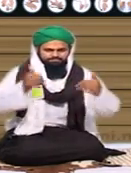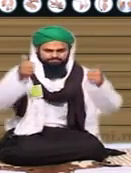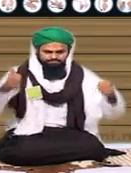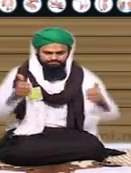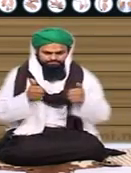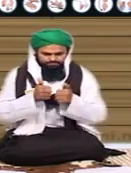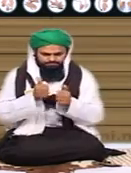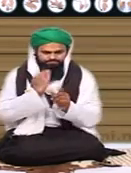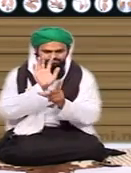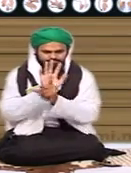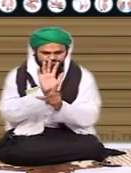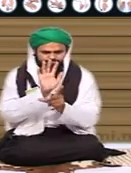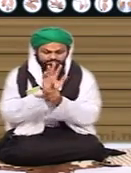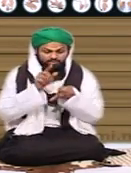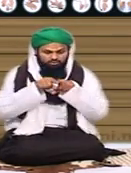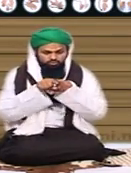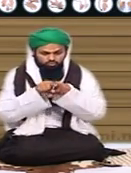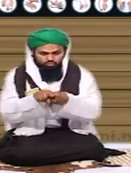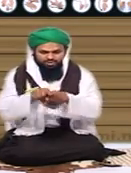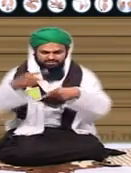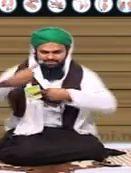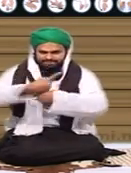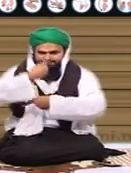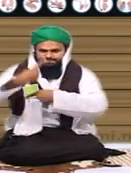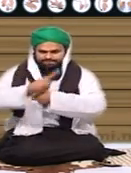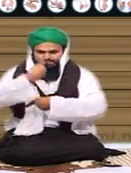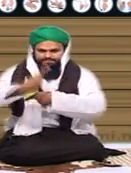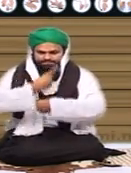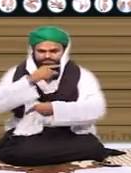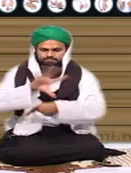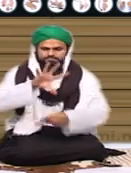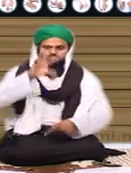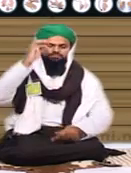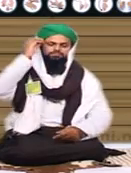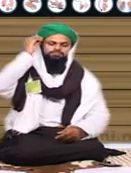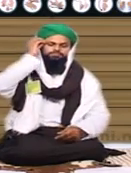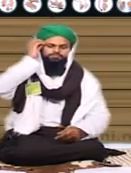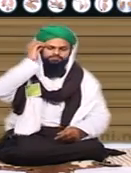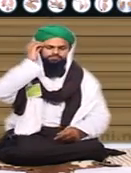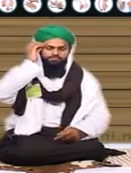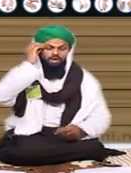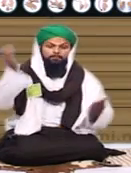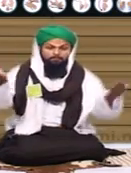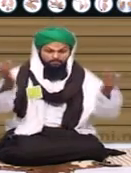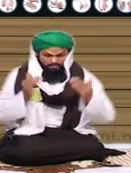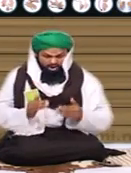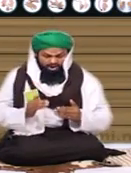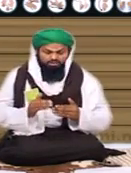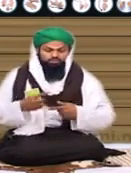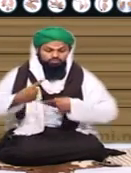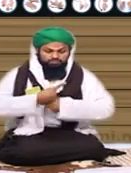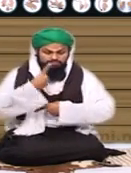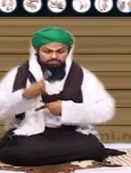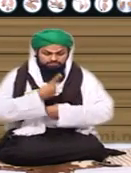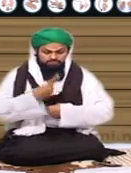ملتے رہیں گے، جلتے رہیں گے، سنتیں انشاءاللہ سیکھتے چلے جائیں گے، مگر یہ کہ ہم آئیں گے تو سیکھیں گے۔ طالب